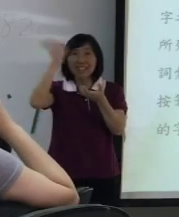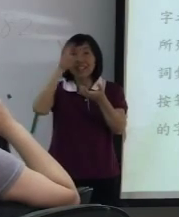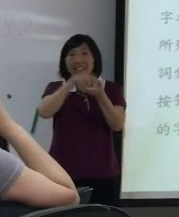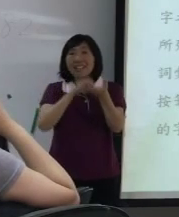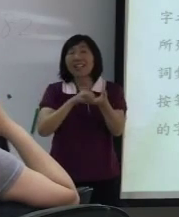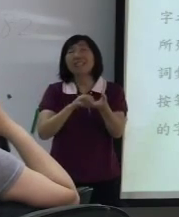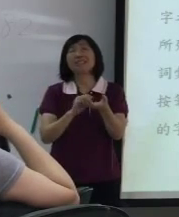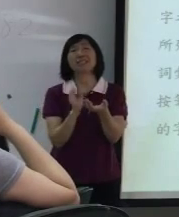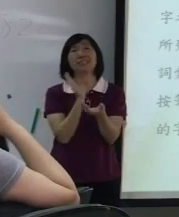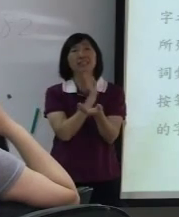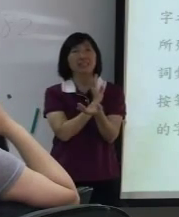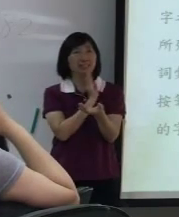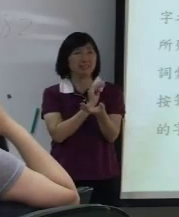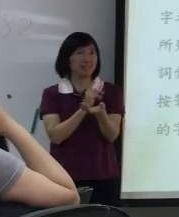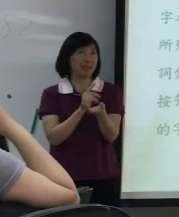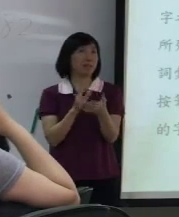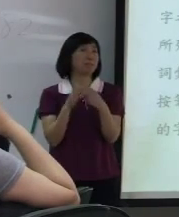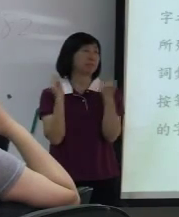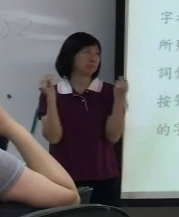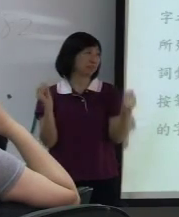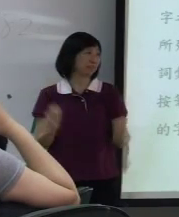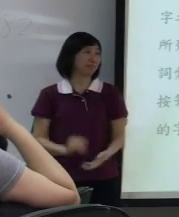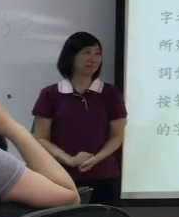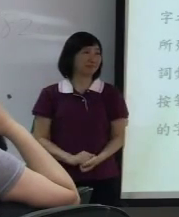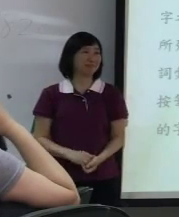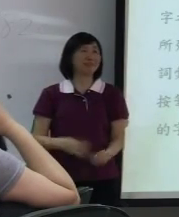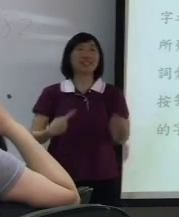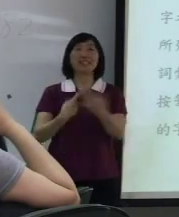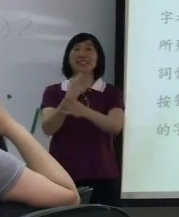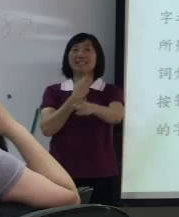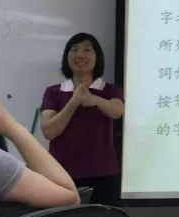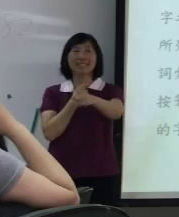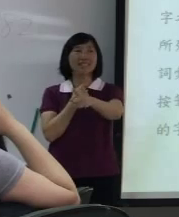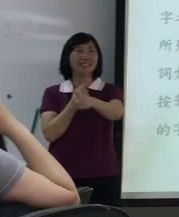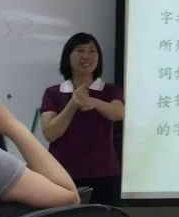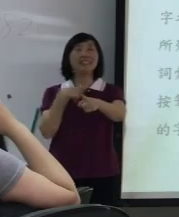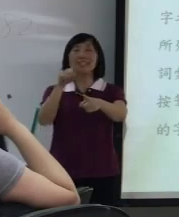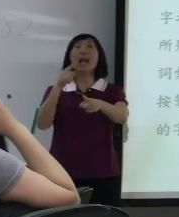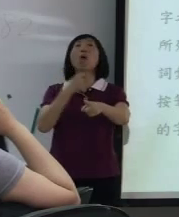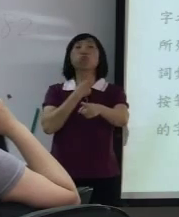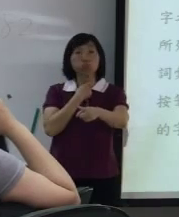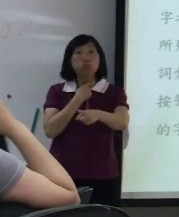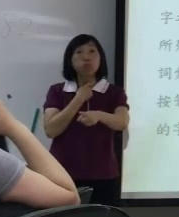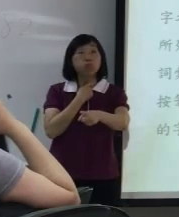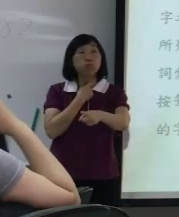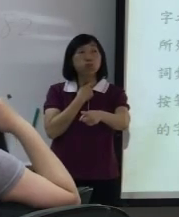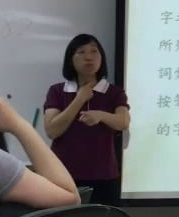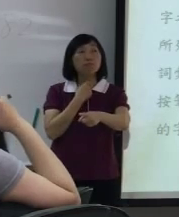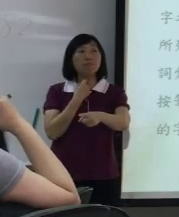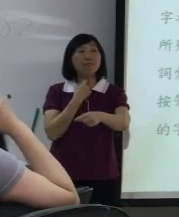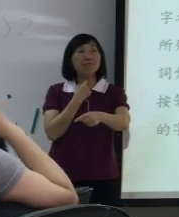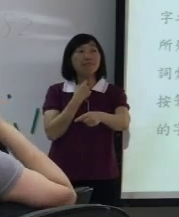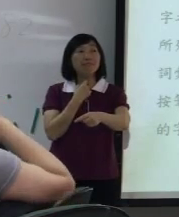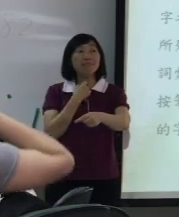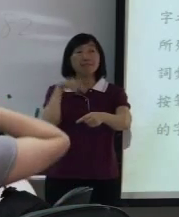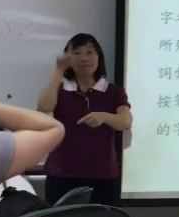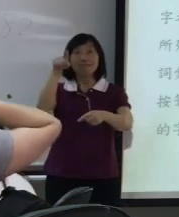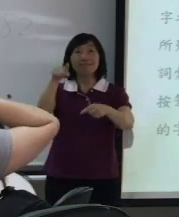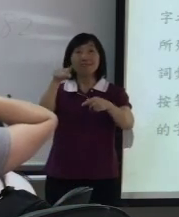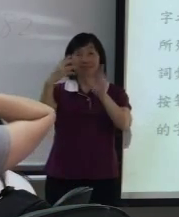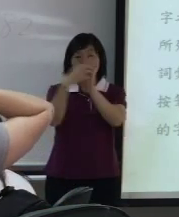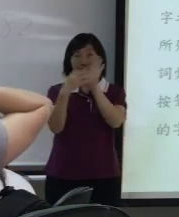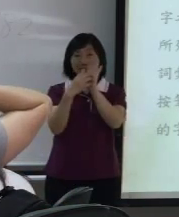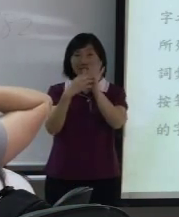啊，说不定不需要，你只要把你想要的那个词